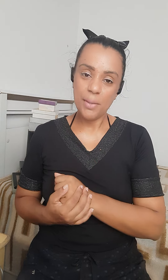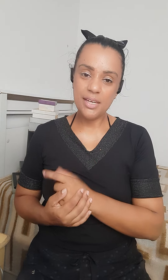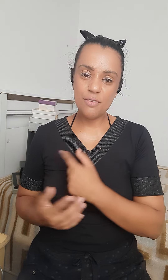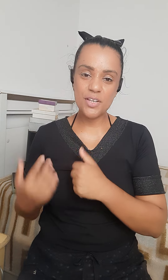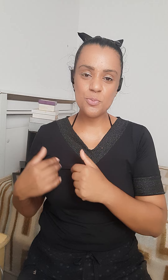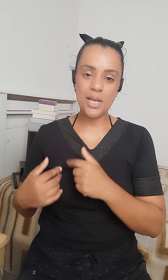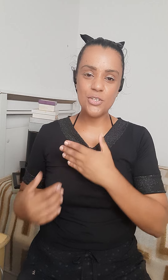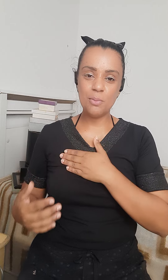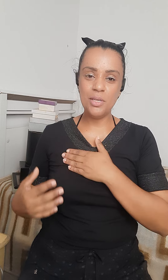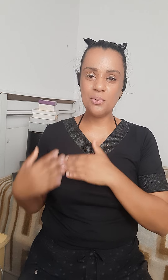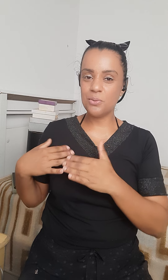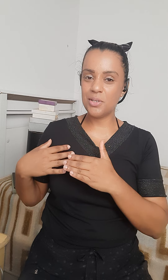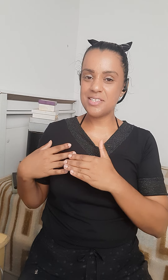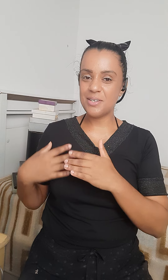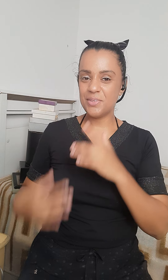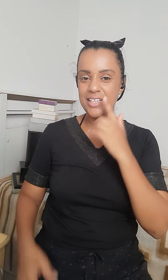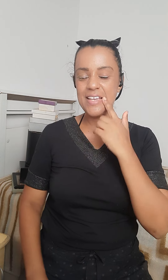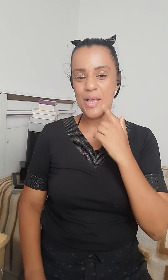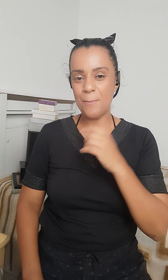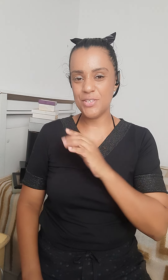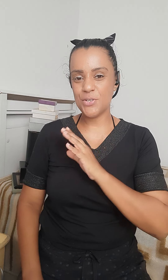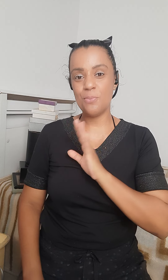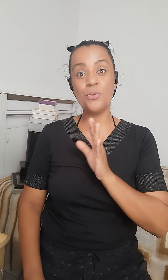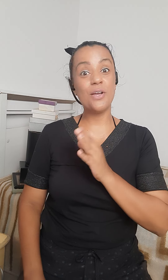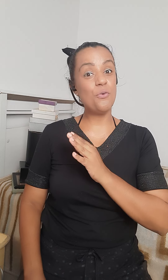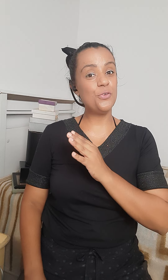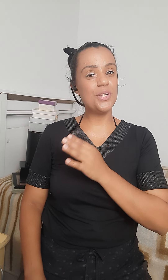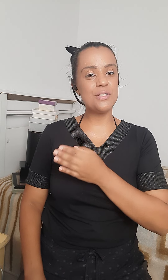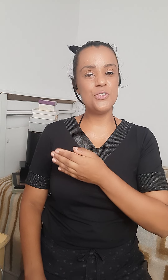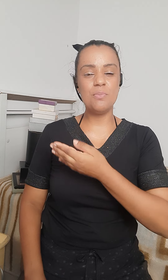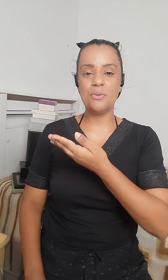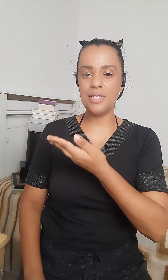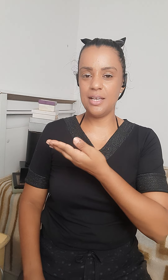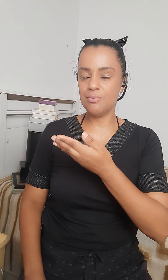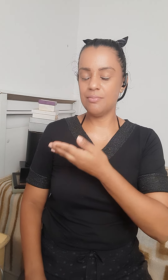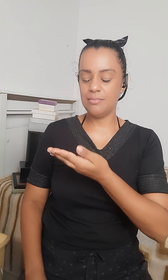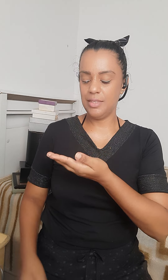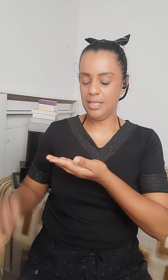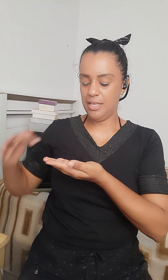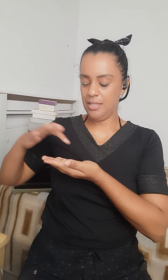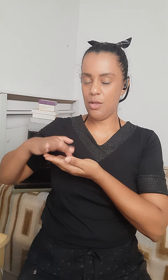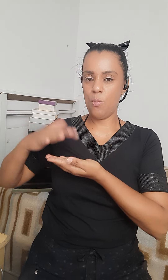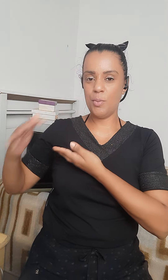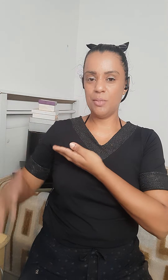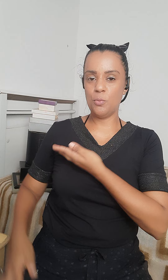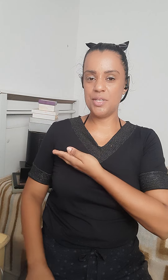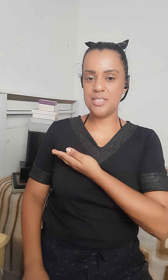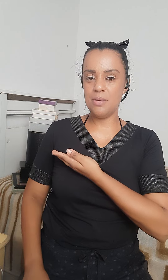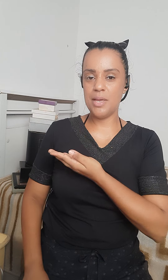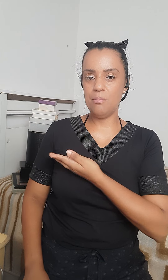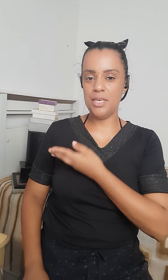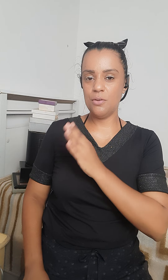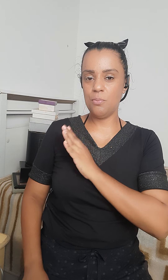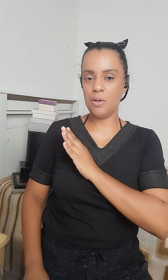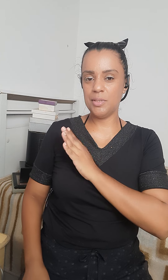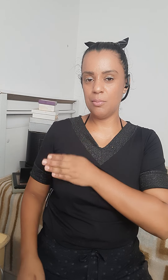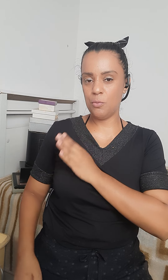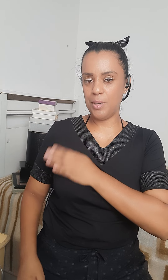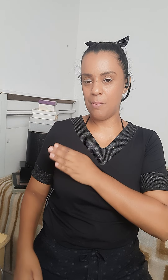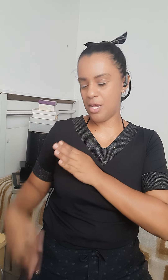Também, né, faz parte amigo do coração, né? Mas, ó, muda a configuração de mão, tá? Então, palma da mão pra cima é amigo, palma da mão pra baixo